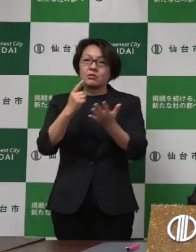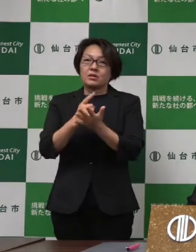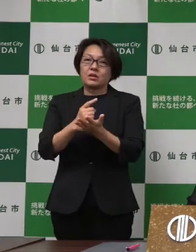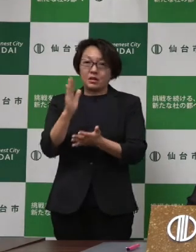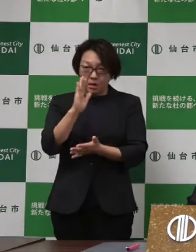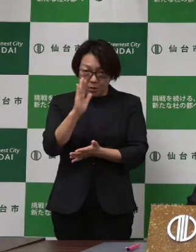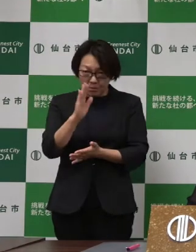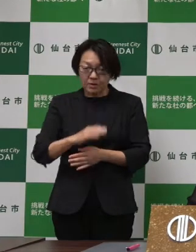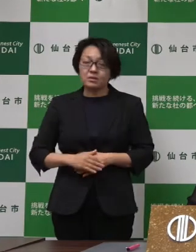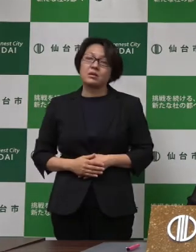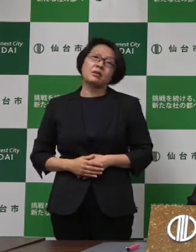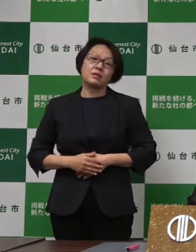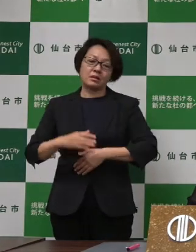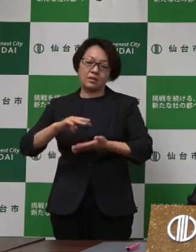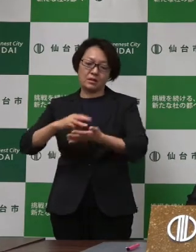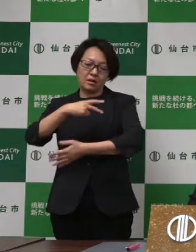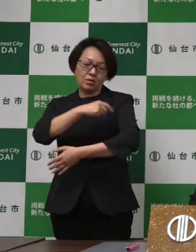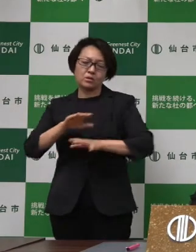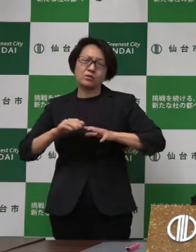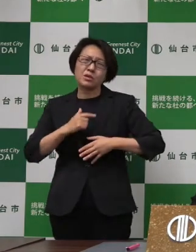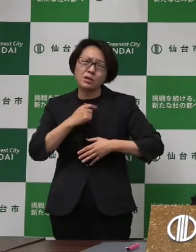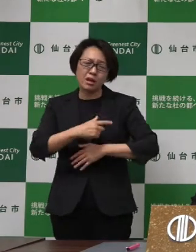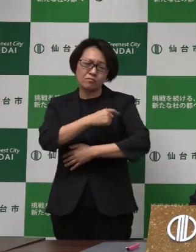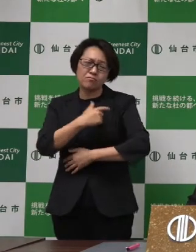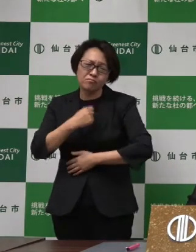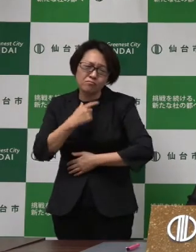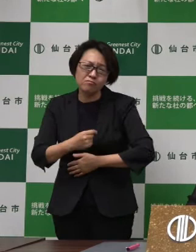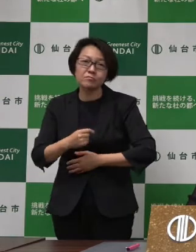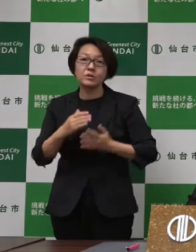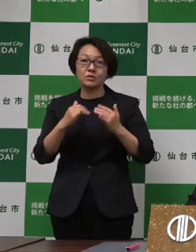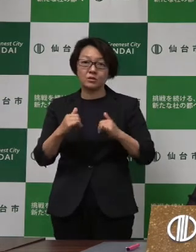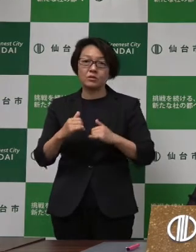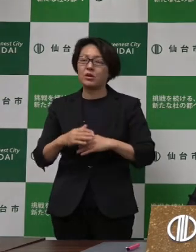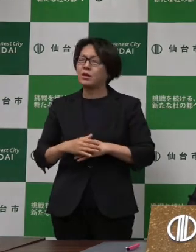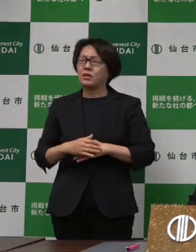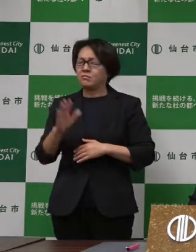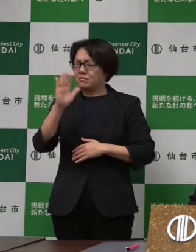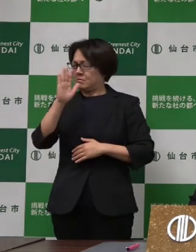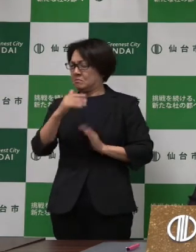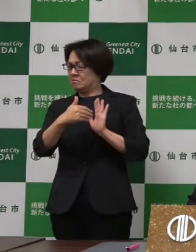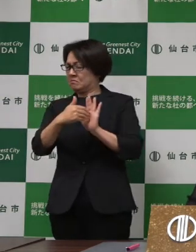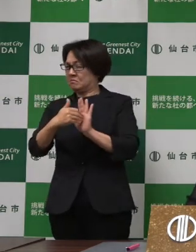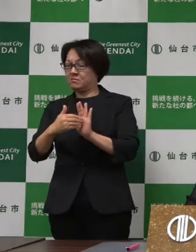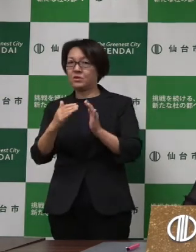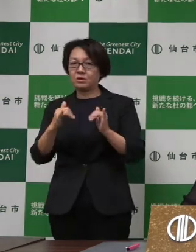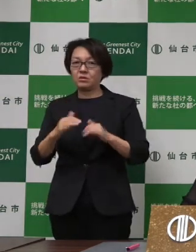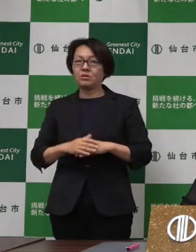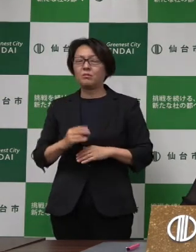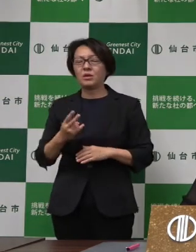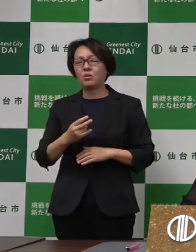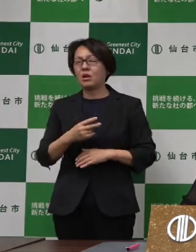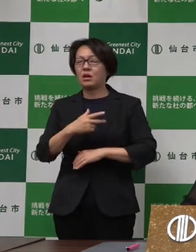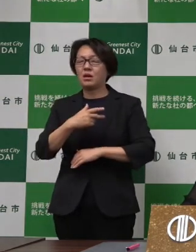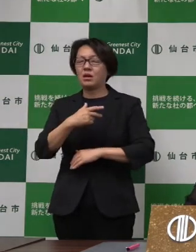ね、ワクチンを受けたいと思う方と受けたくないと思われる方、あるいは受けられない